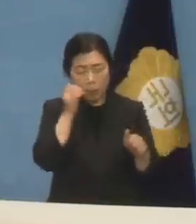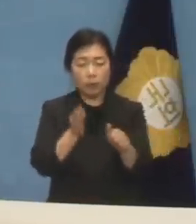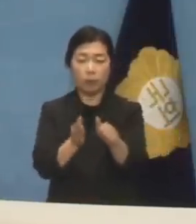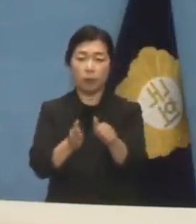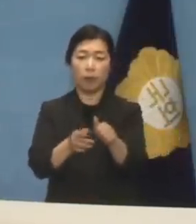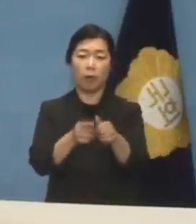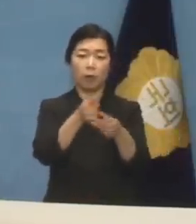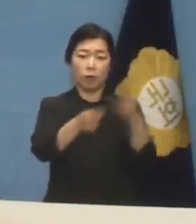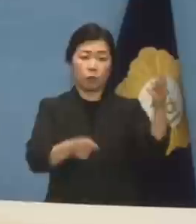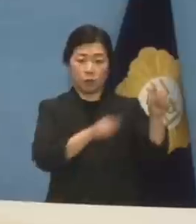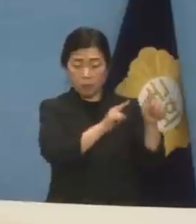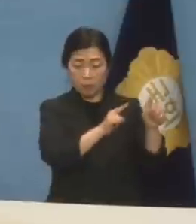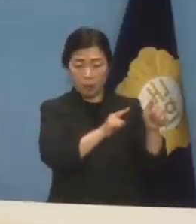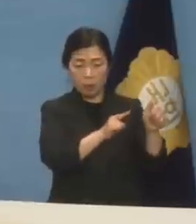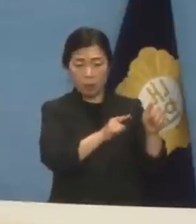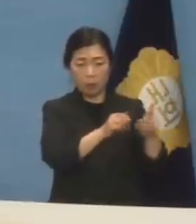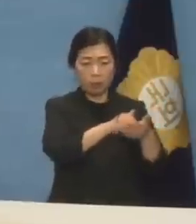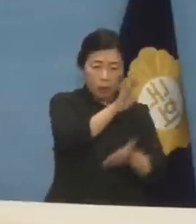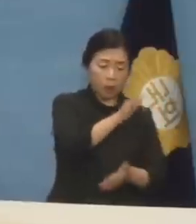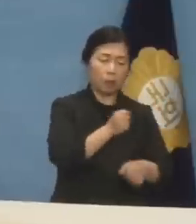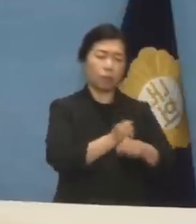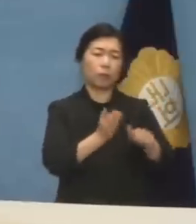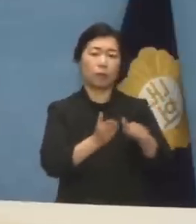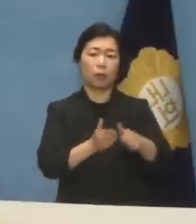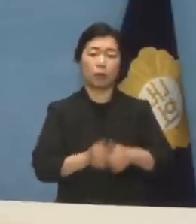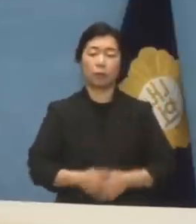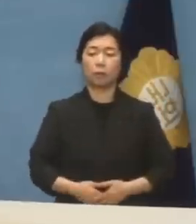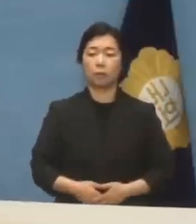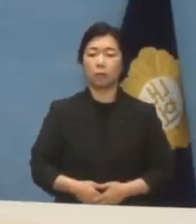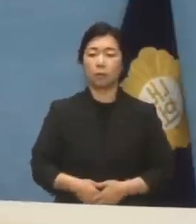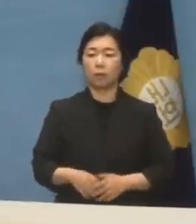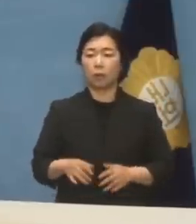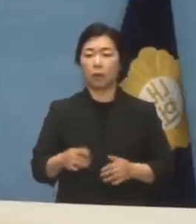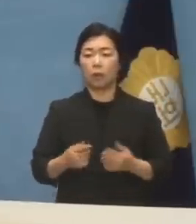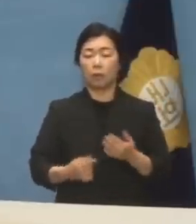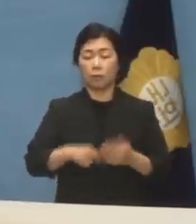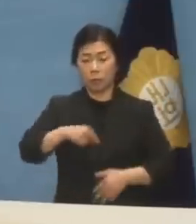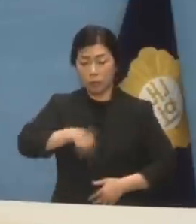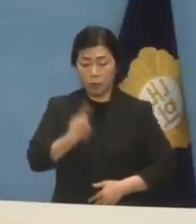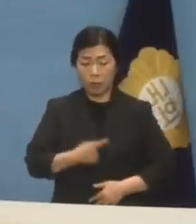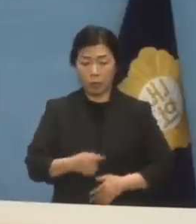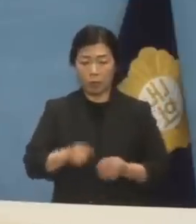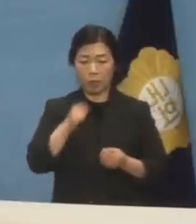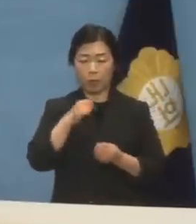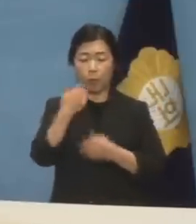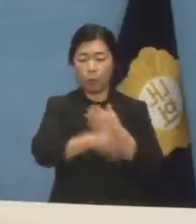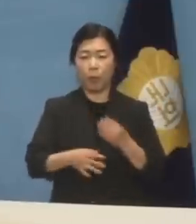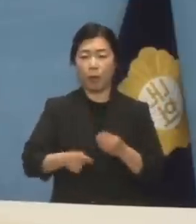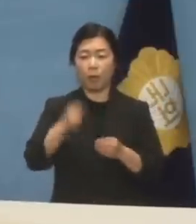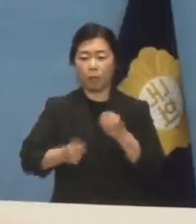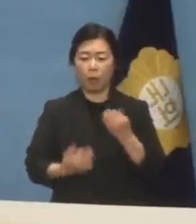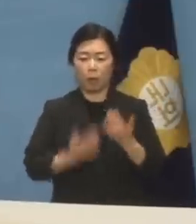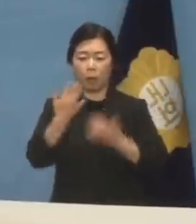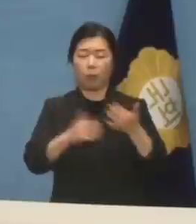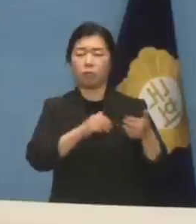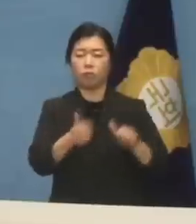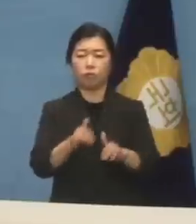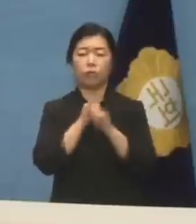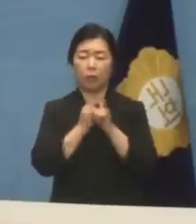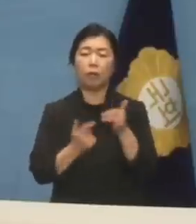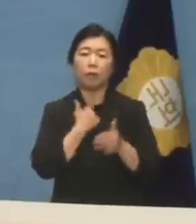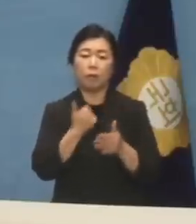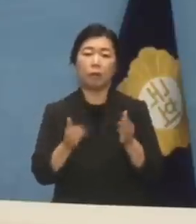주십시오. 건설노동자 고 양회동님이 야당 대표들에게 남긴 유언은 국민들의 뜻이기도 합니다.